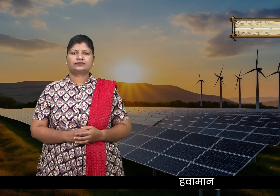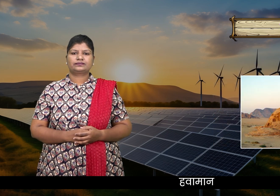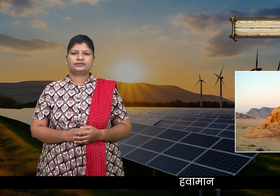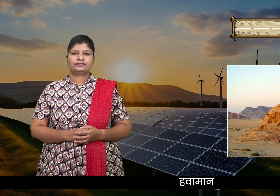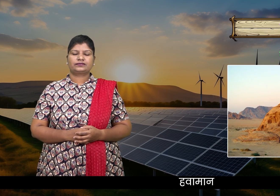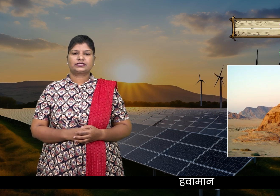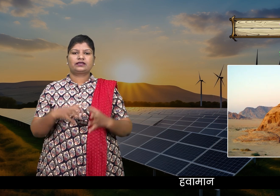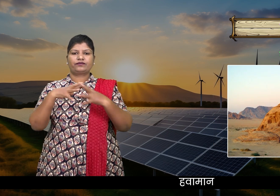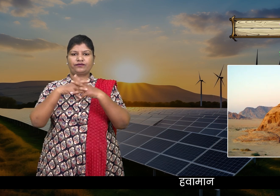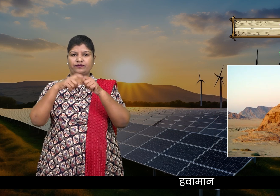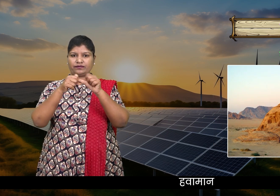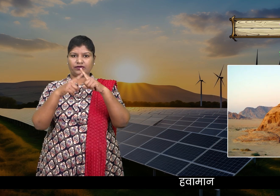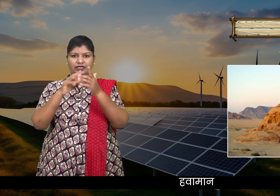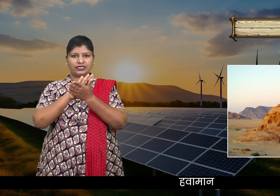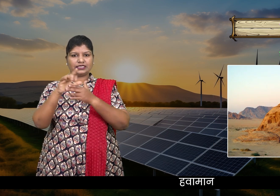हवामान,